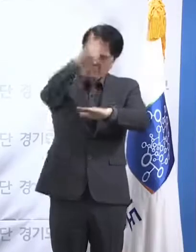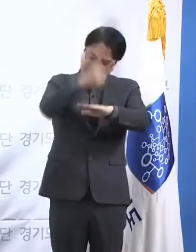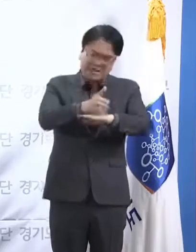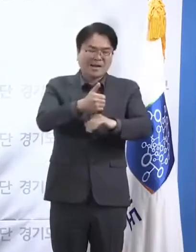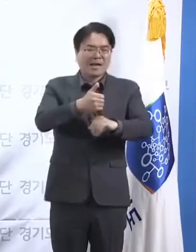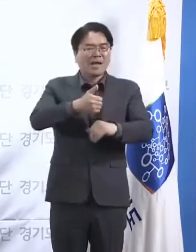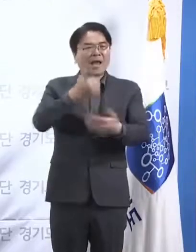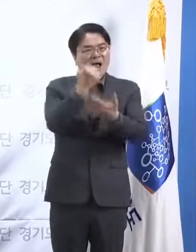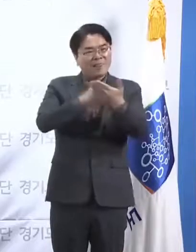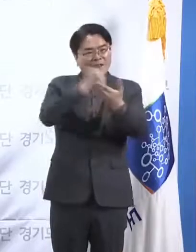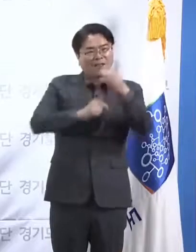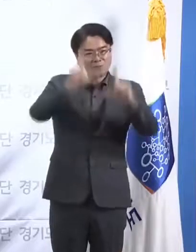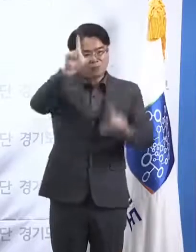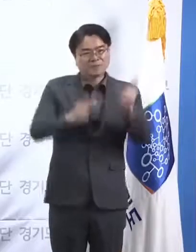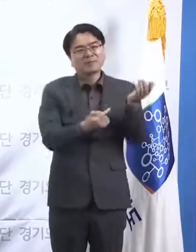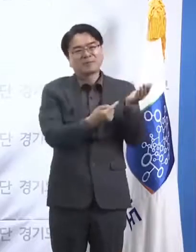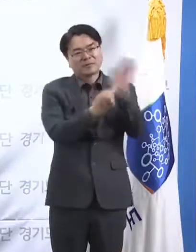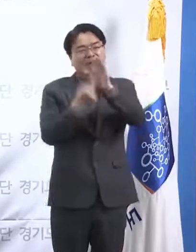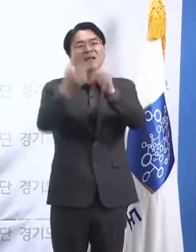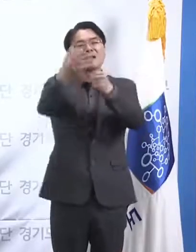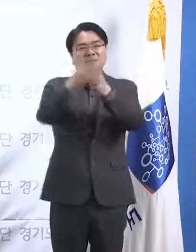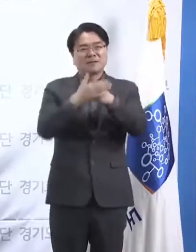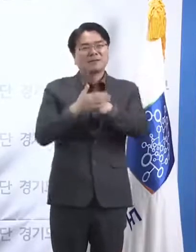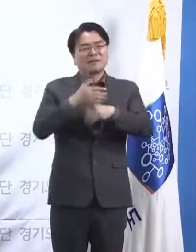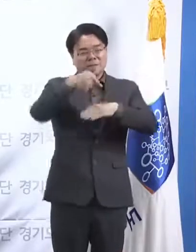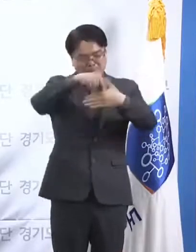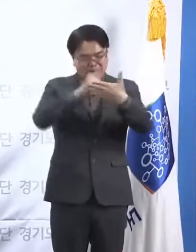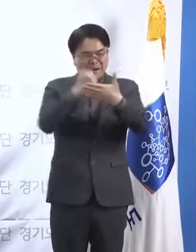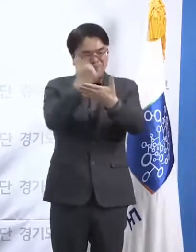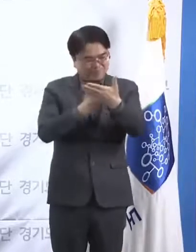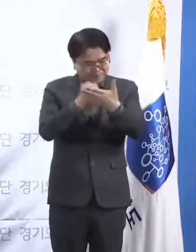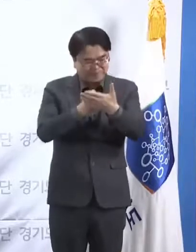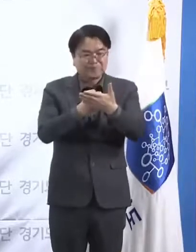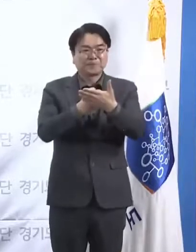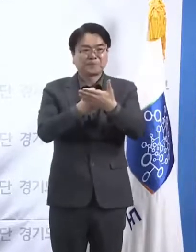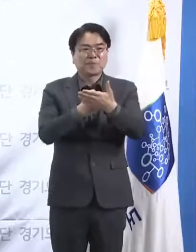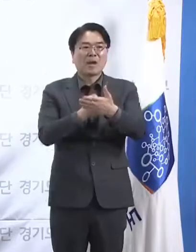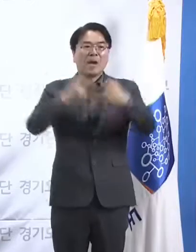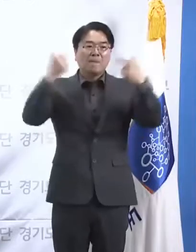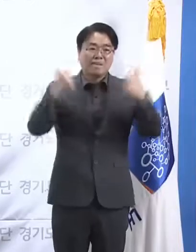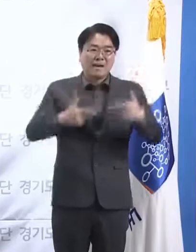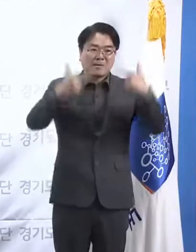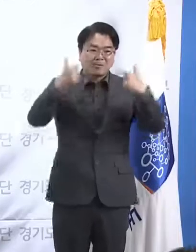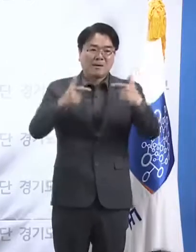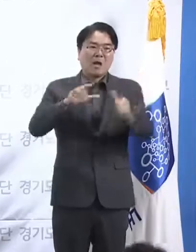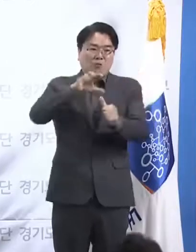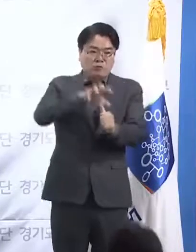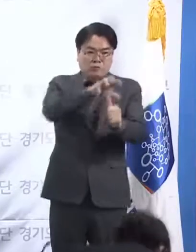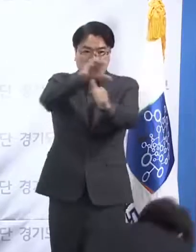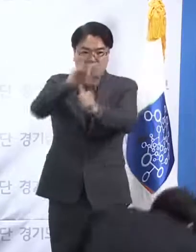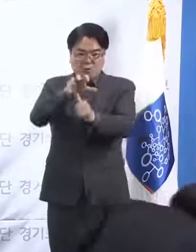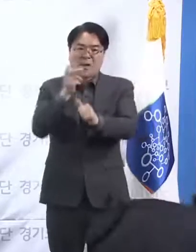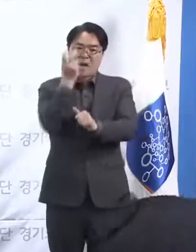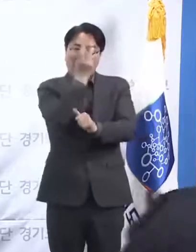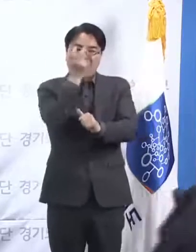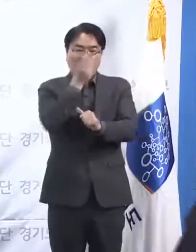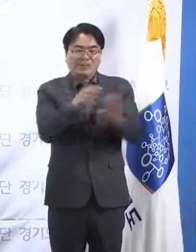앞으로도 위험 영역에 대한 일상적 감시와 통제를 적절히 해나가고 또